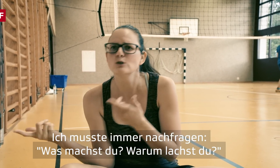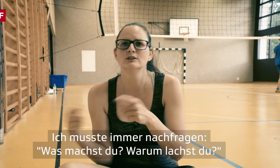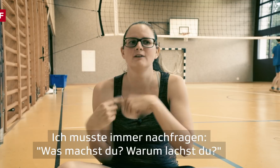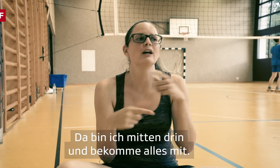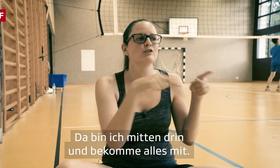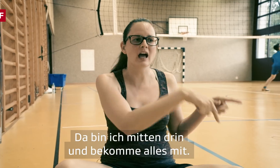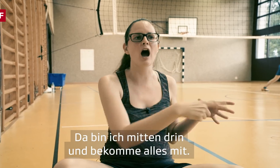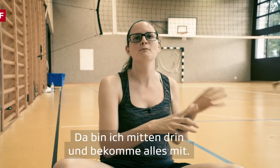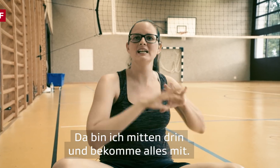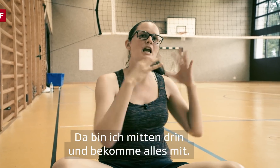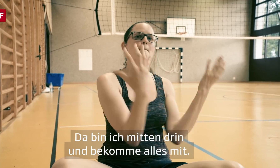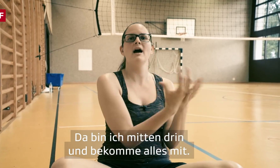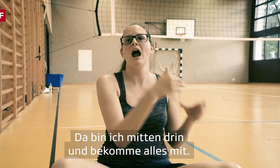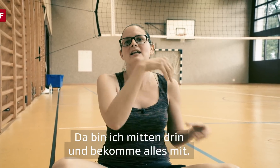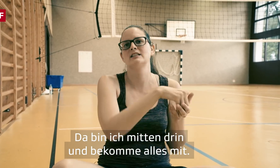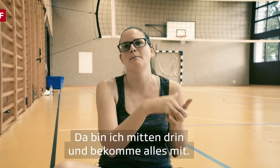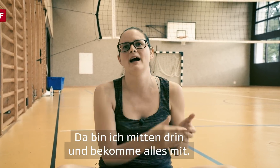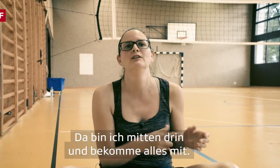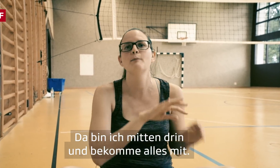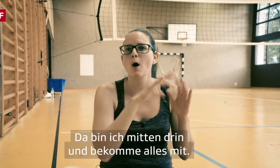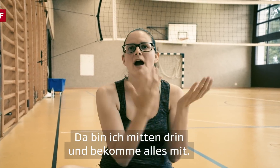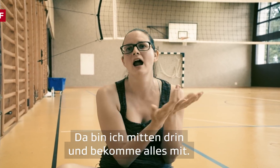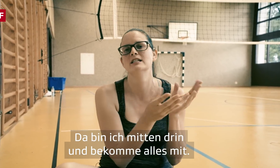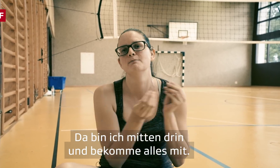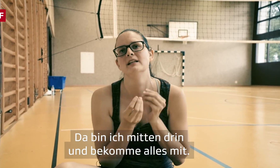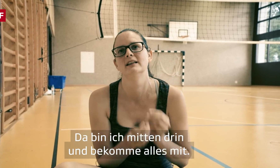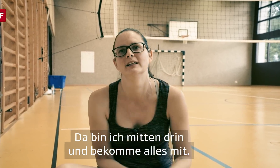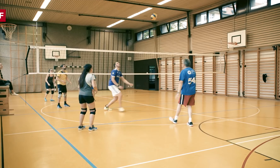du? Und da bin ich immer alles dabei, ich bekomme alles.